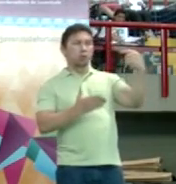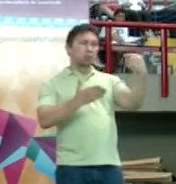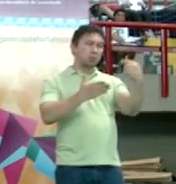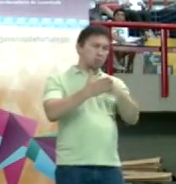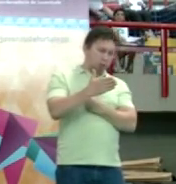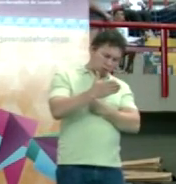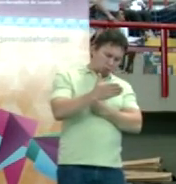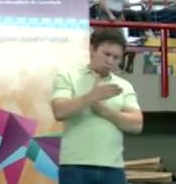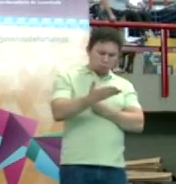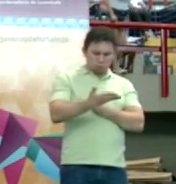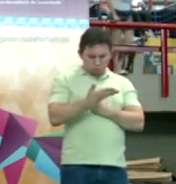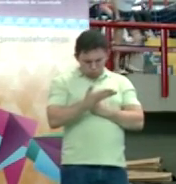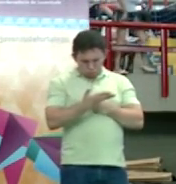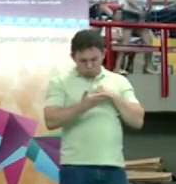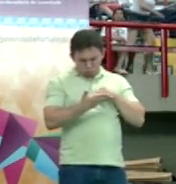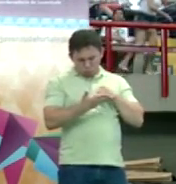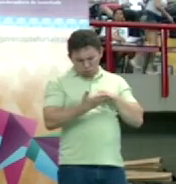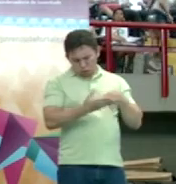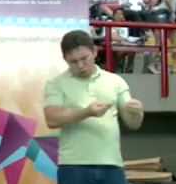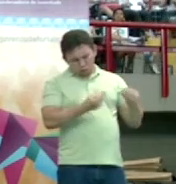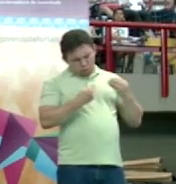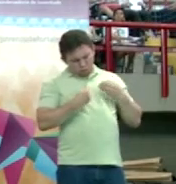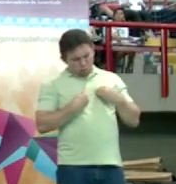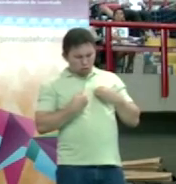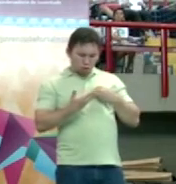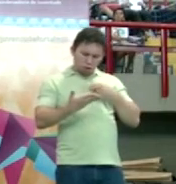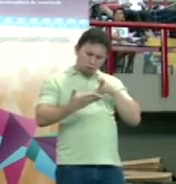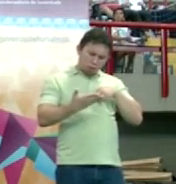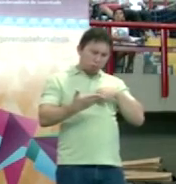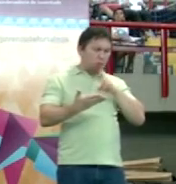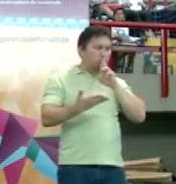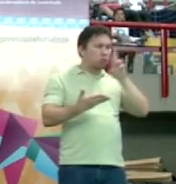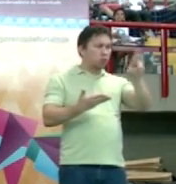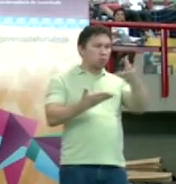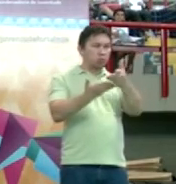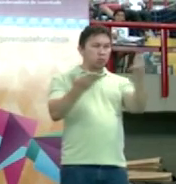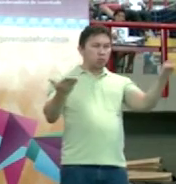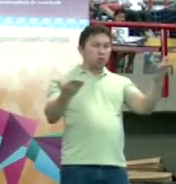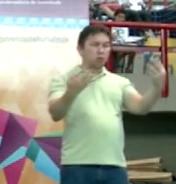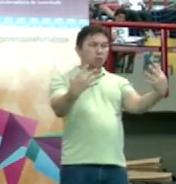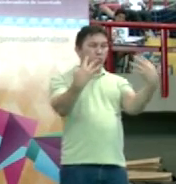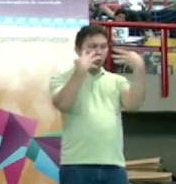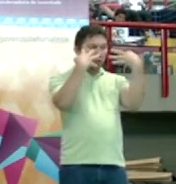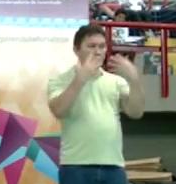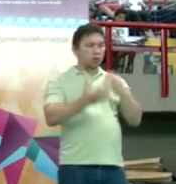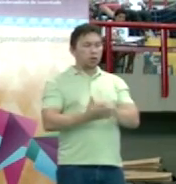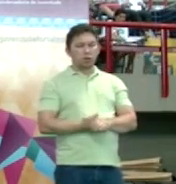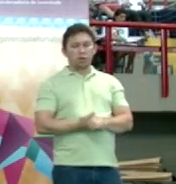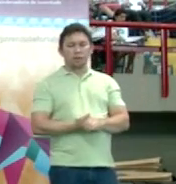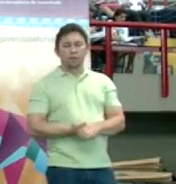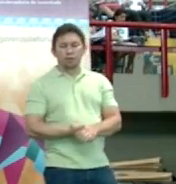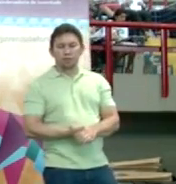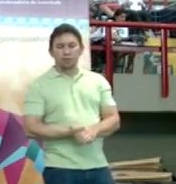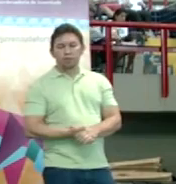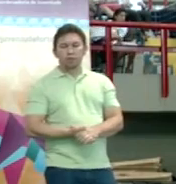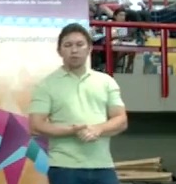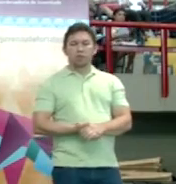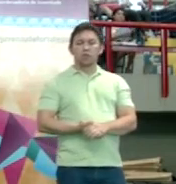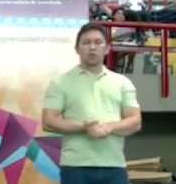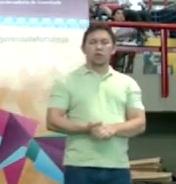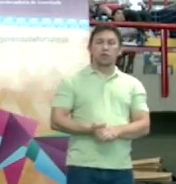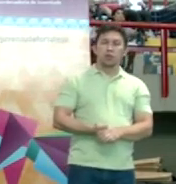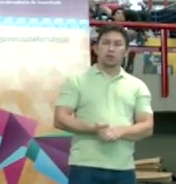intervalozinho, eu respondo alguma coisa para vocês, tá certo? Então vamos lá. Prestemos atenção.